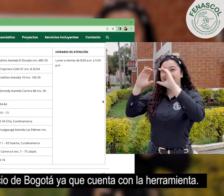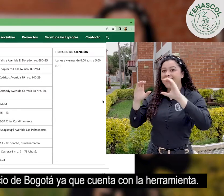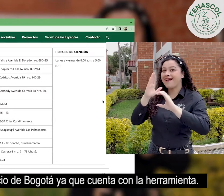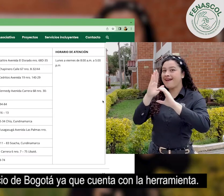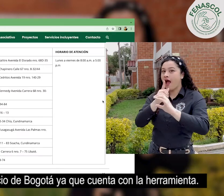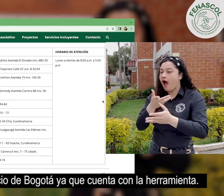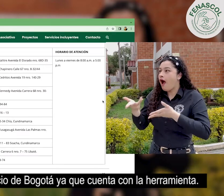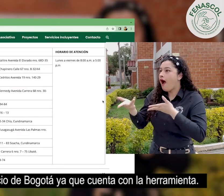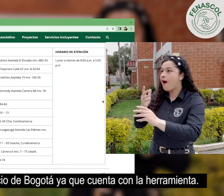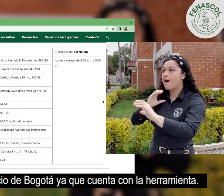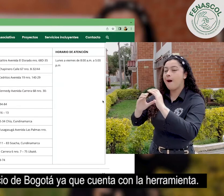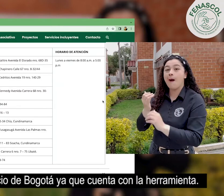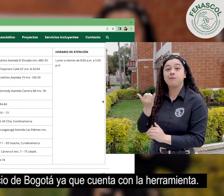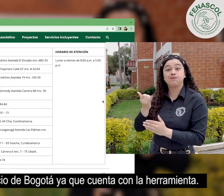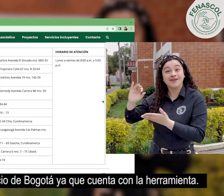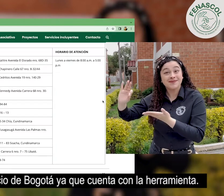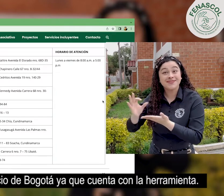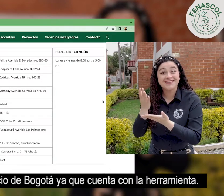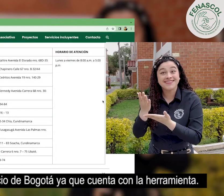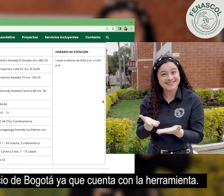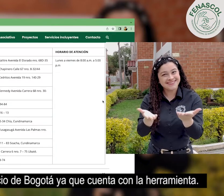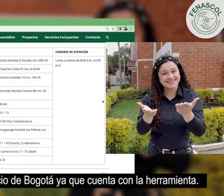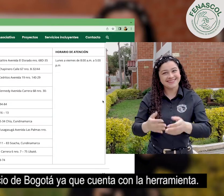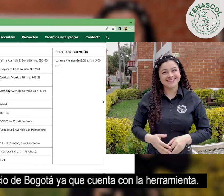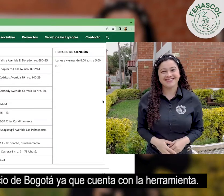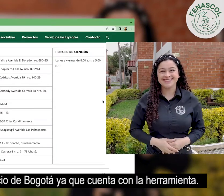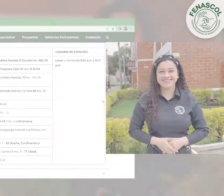la Cámara de Comercio de Bogotá ya que cuenta con la herramienta.